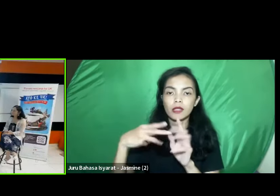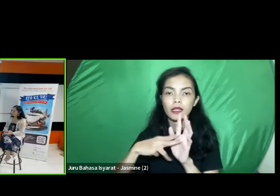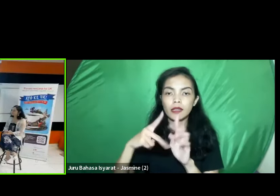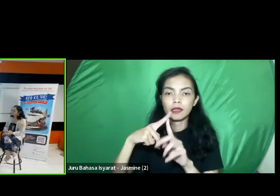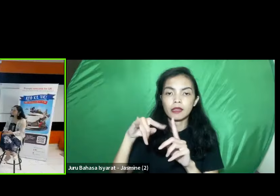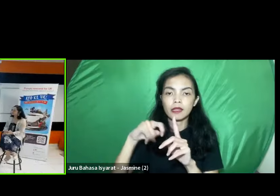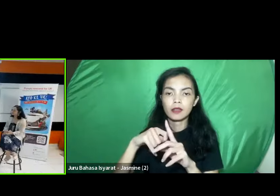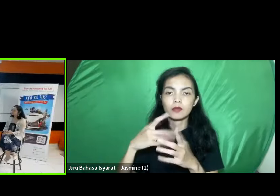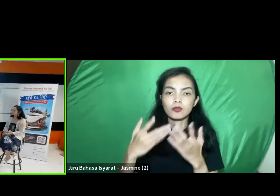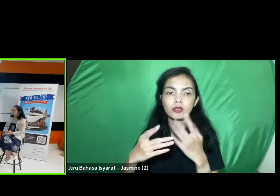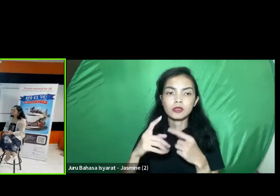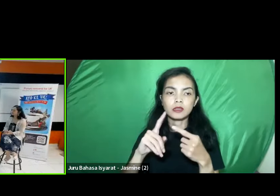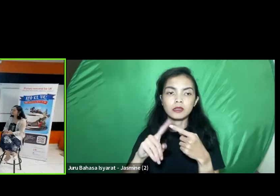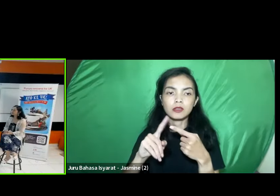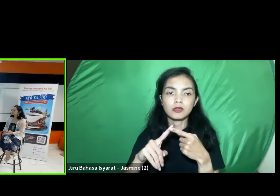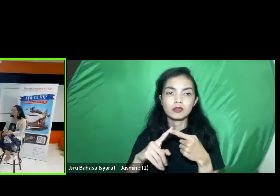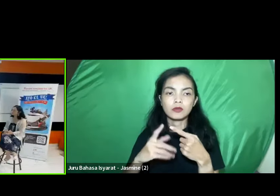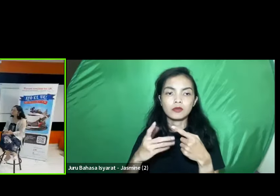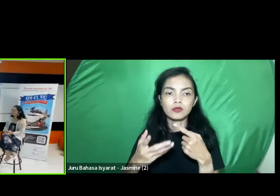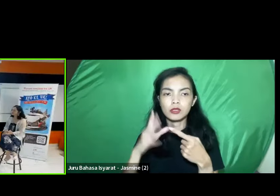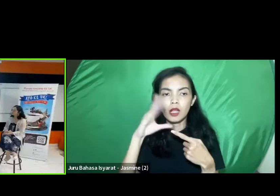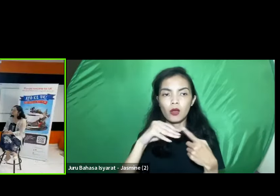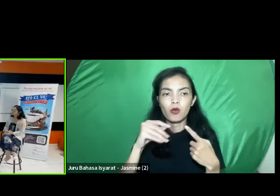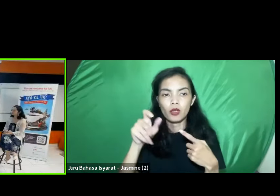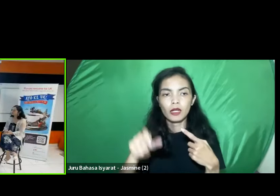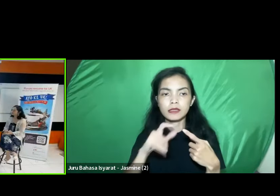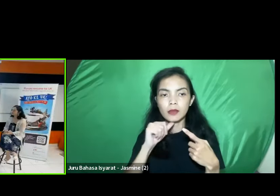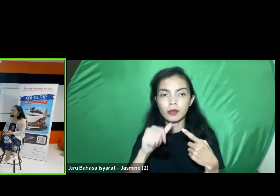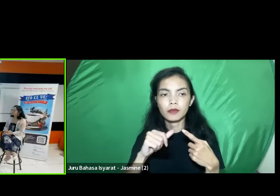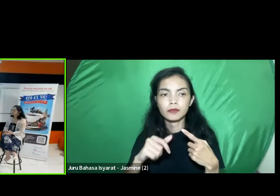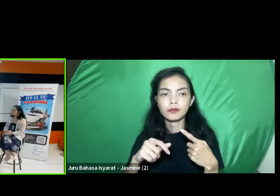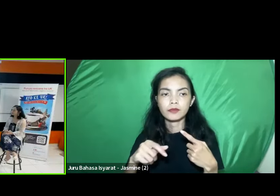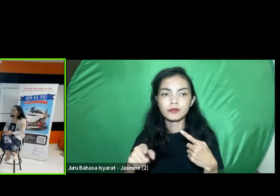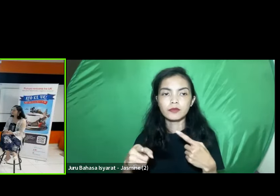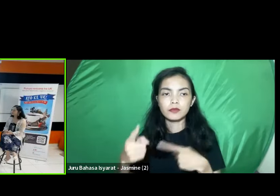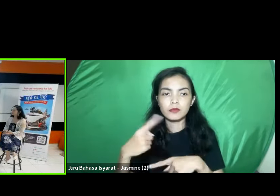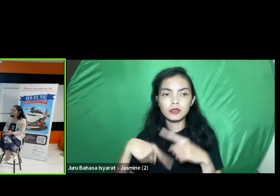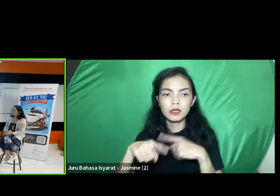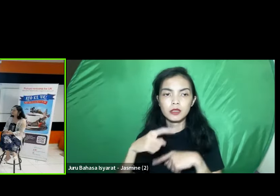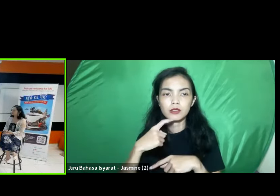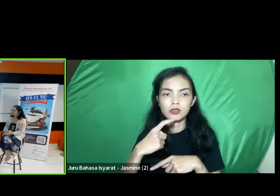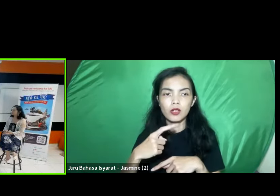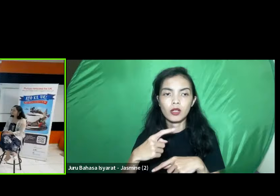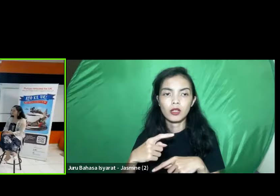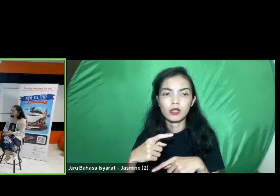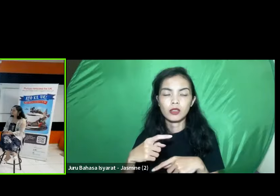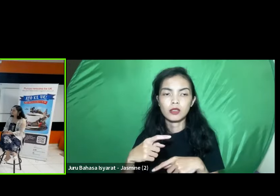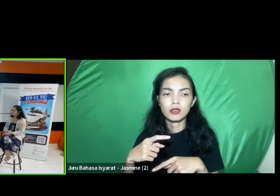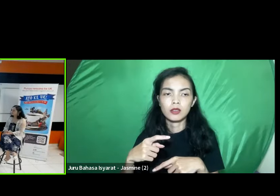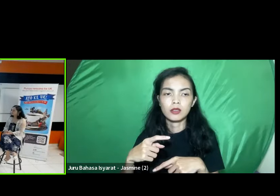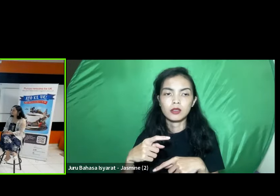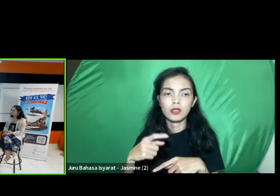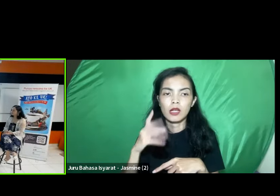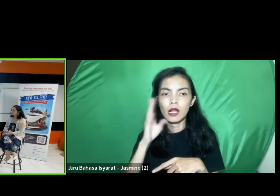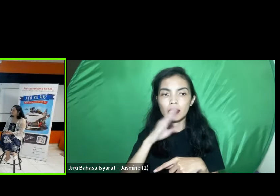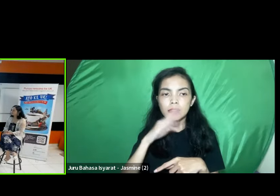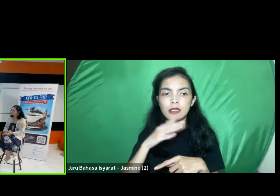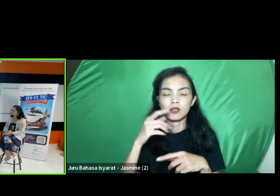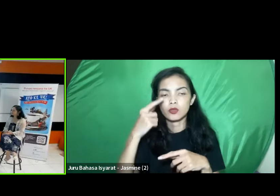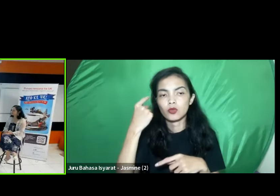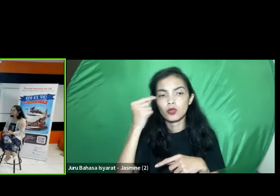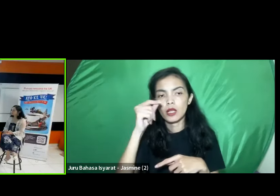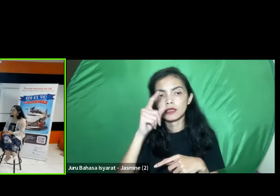sebut nama kali ya tapi mungkin Pasti kalian tahu Orangnya waktu itu dia cerita soal reason to study in the uk-nya itu Dia cuman